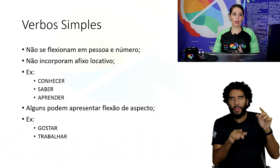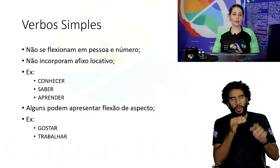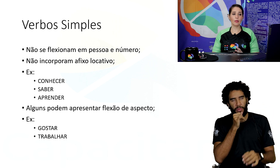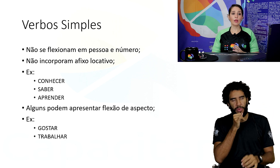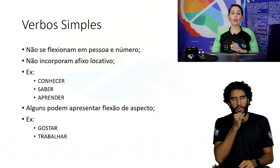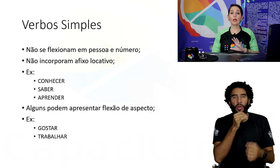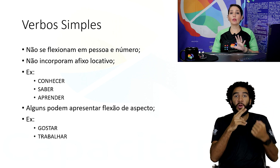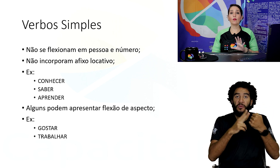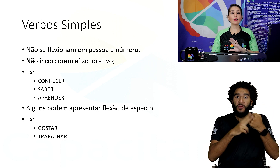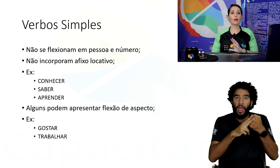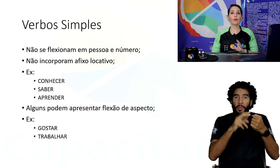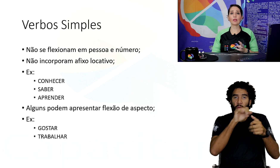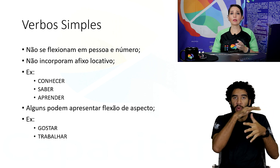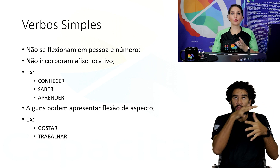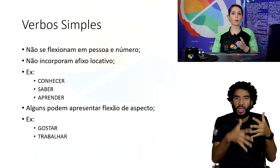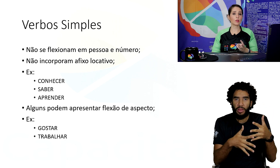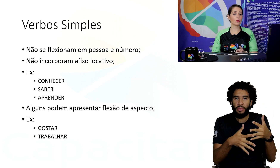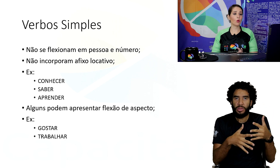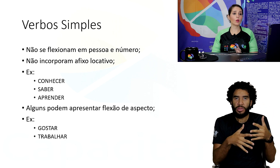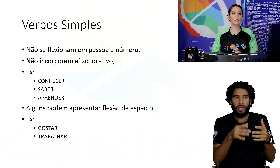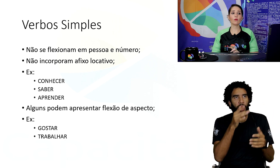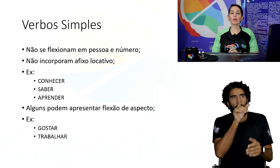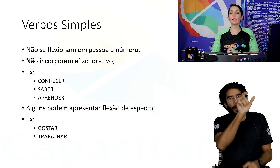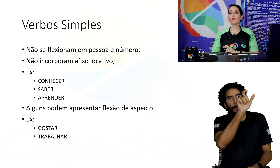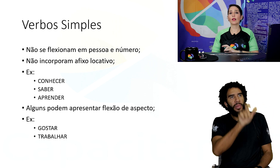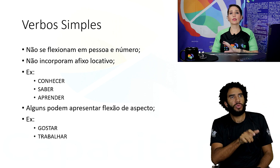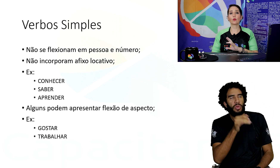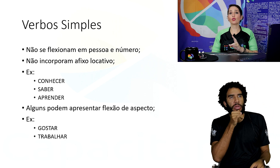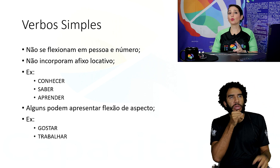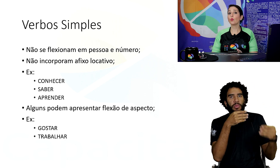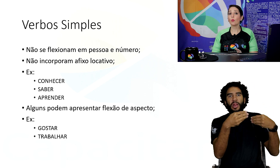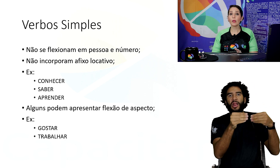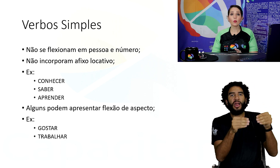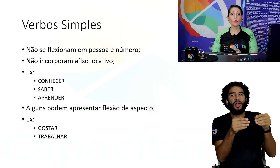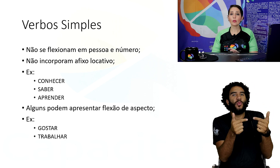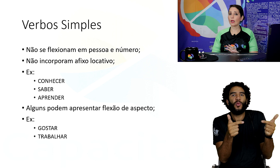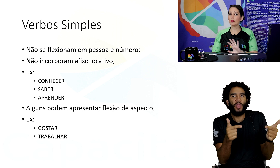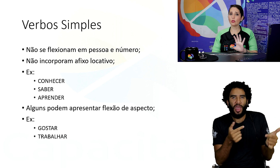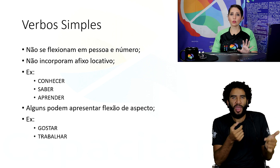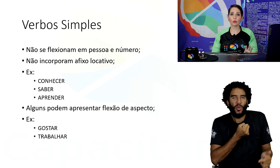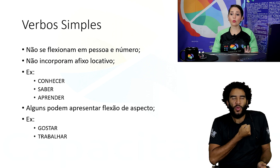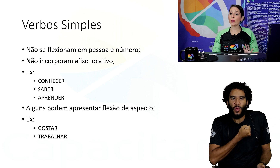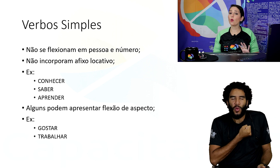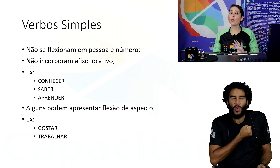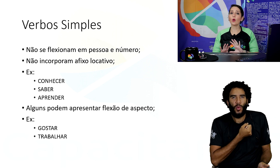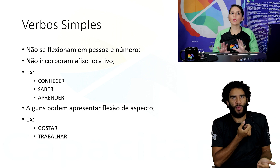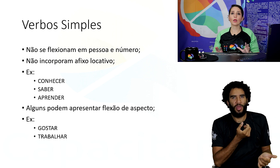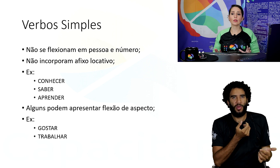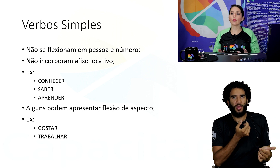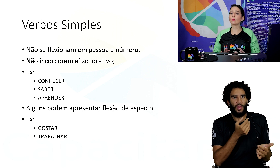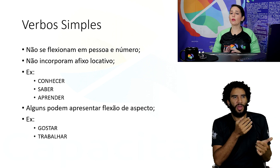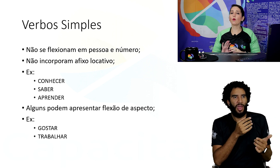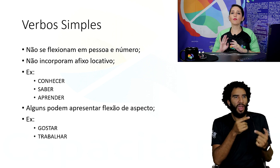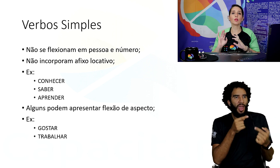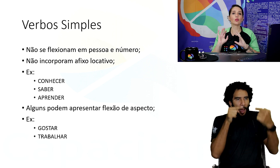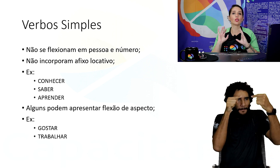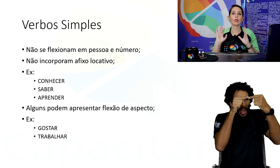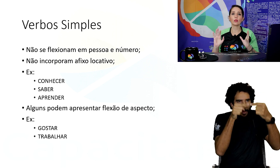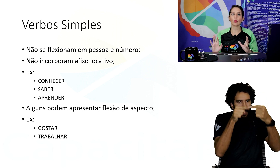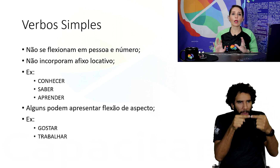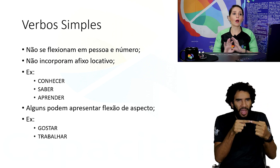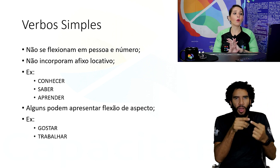de sinais, que ele não vai ter flexão de pessoa, não vai ter flexão de número, nada disso. Não tem concordância, não tem